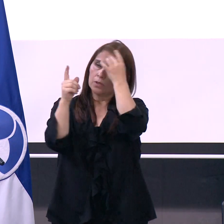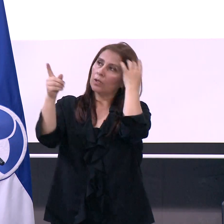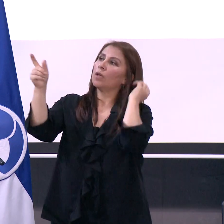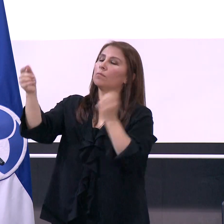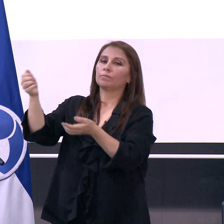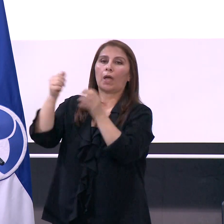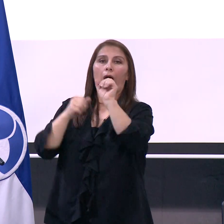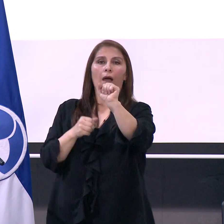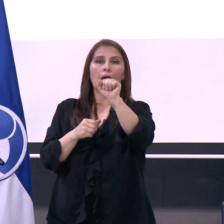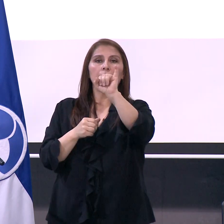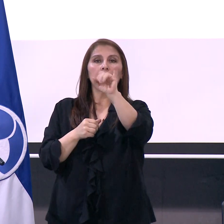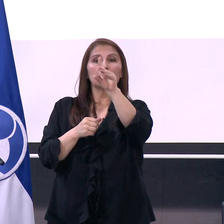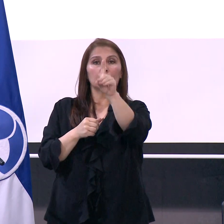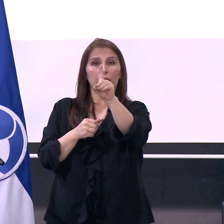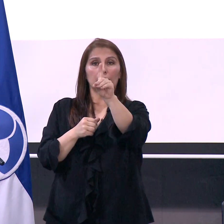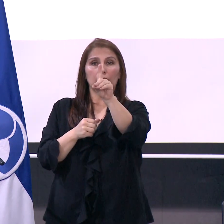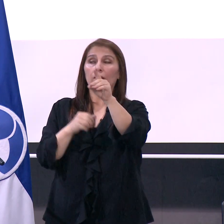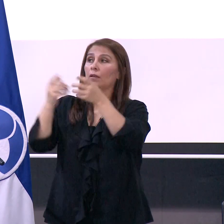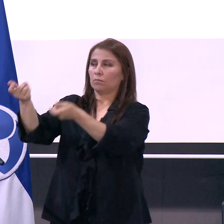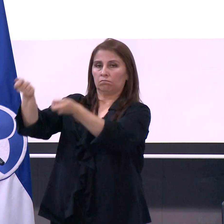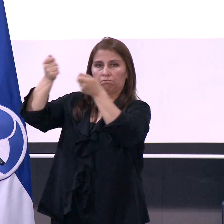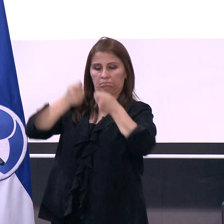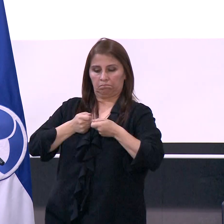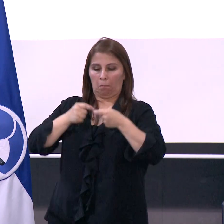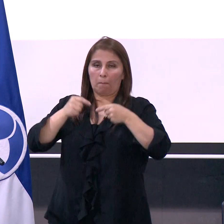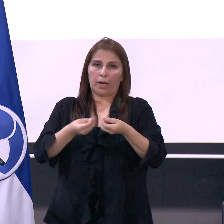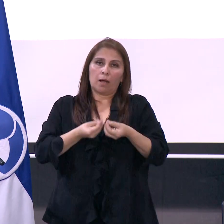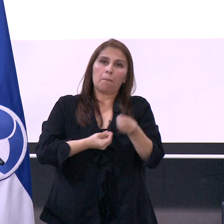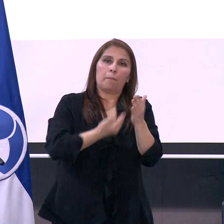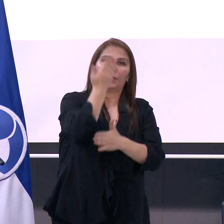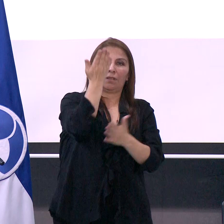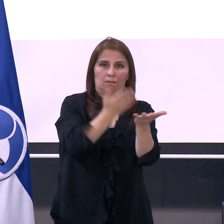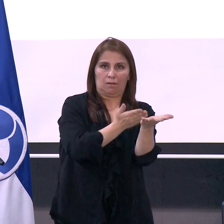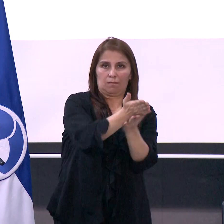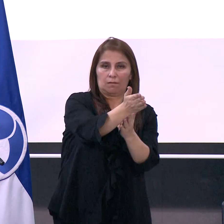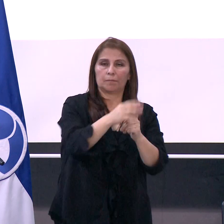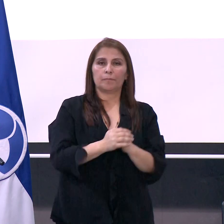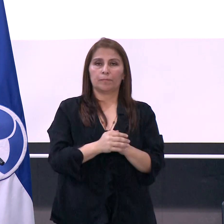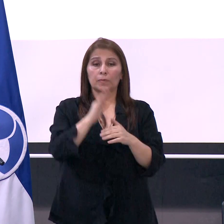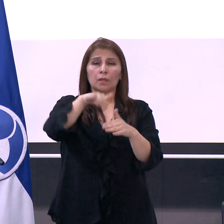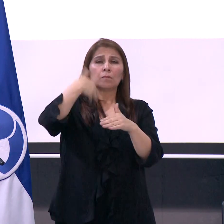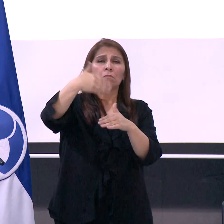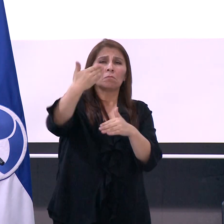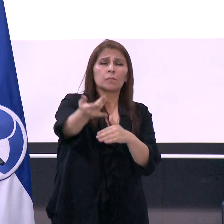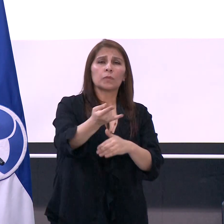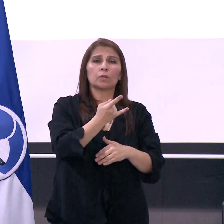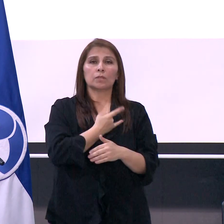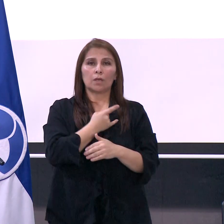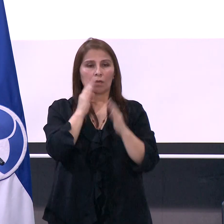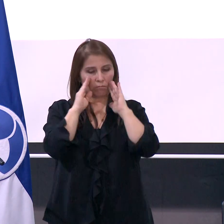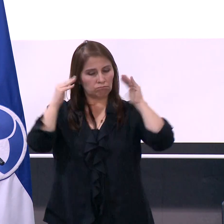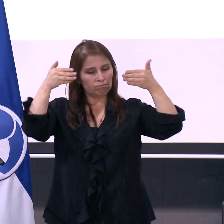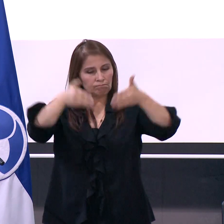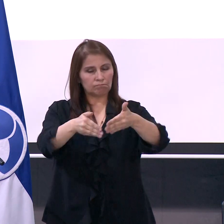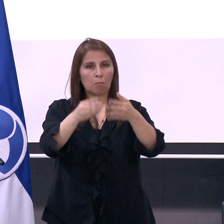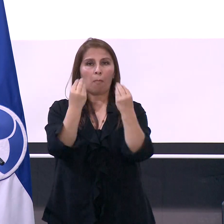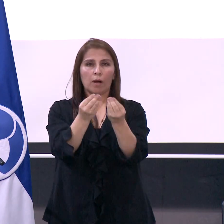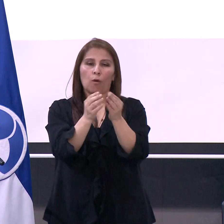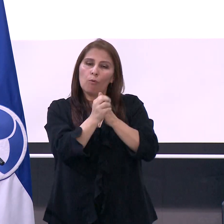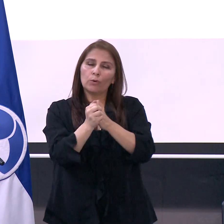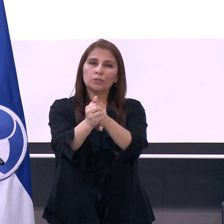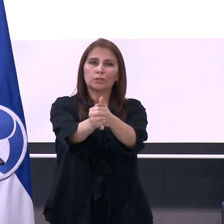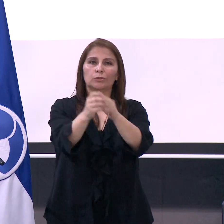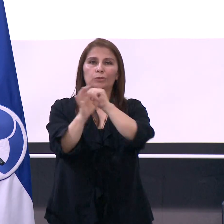bid ha destinado para comenzar el programa en un futuro la universidad será el centro de donde salga la orientación pedagógica y